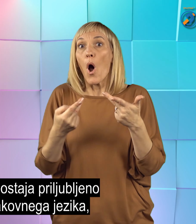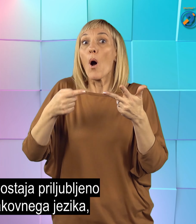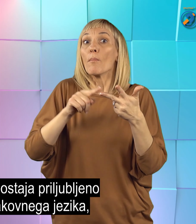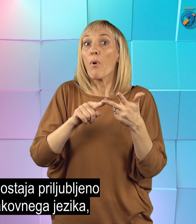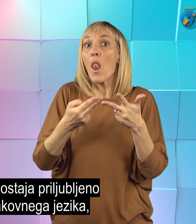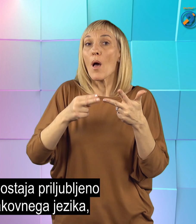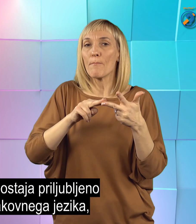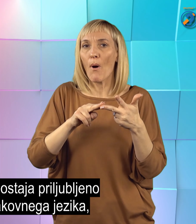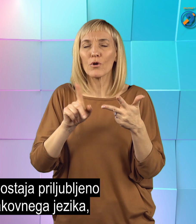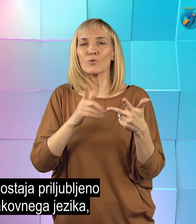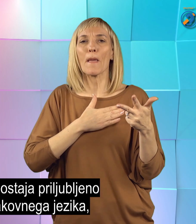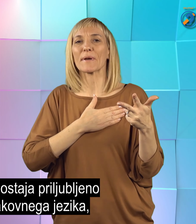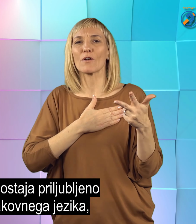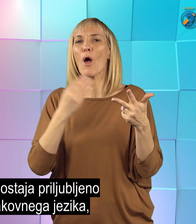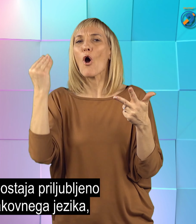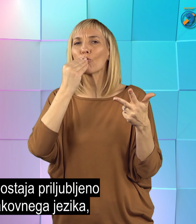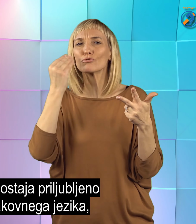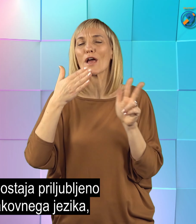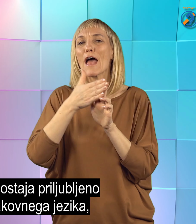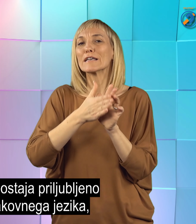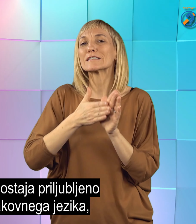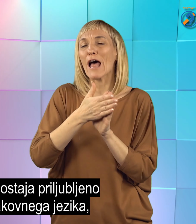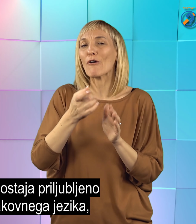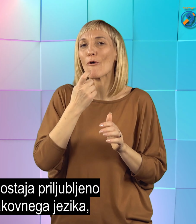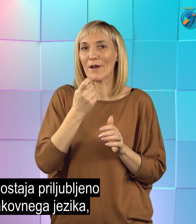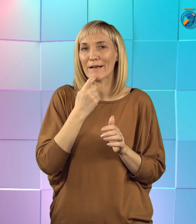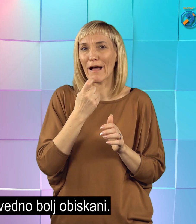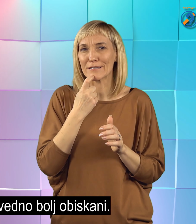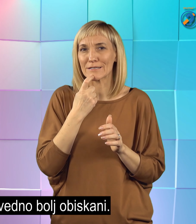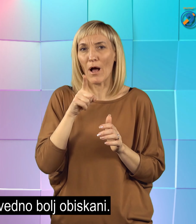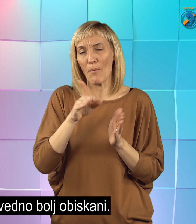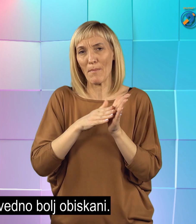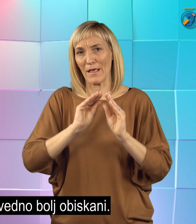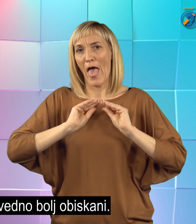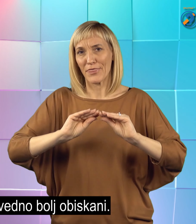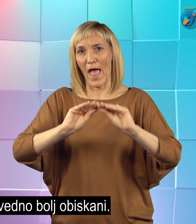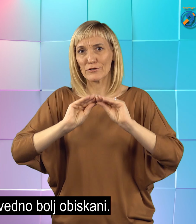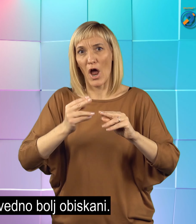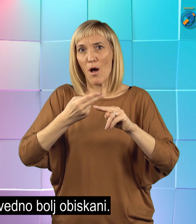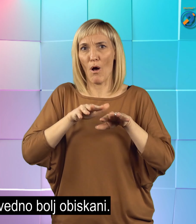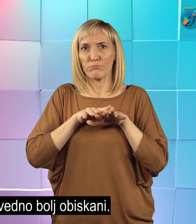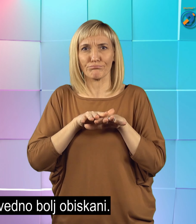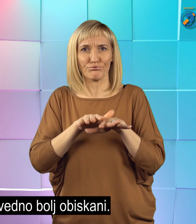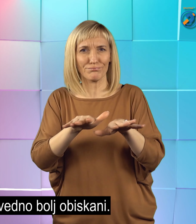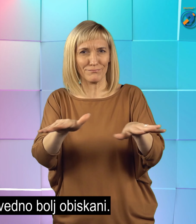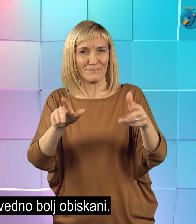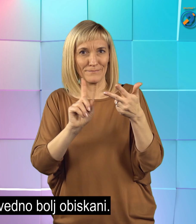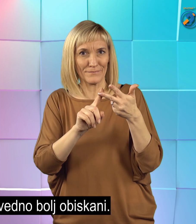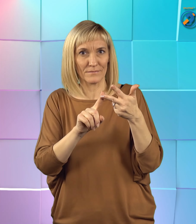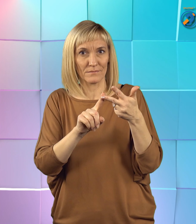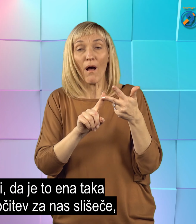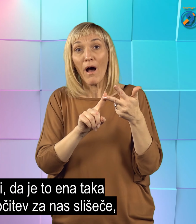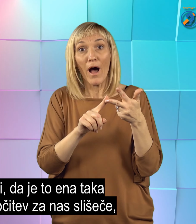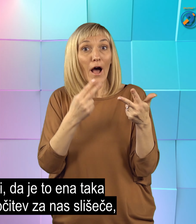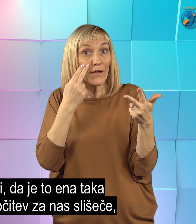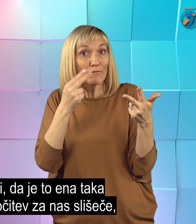bolj postaja priljubljeno učenje znakovnega jezika, torej tečaji so vedno bolj obiskani in moram reči, da je to ena